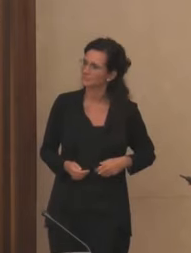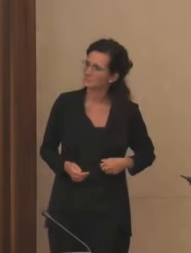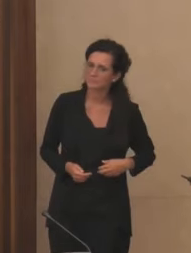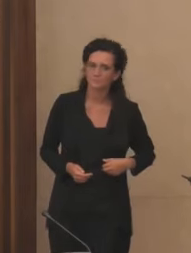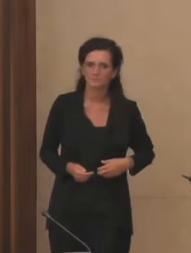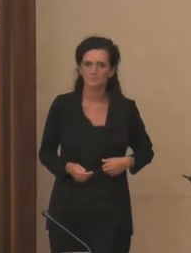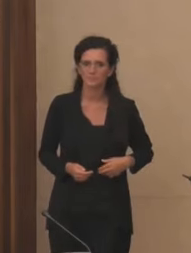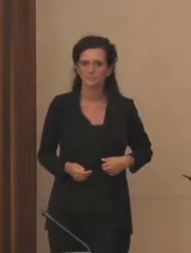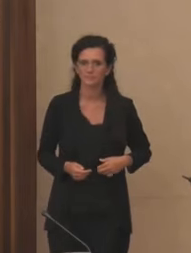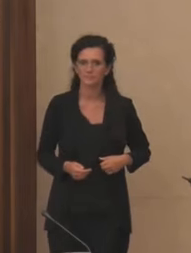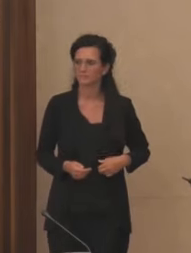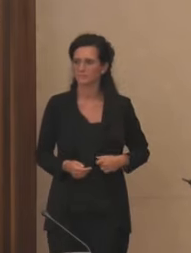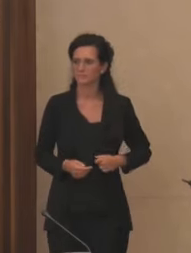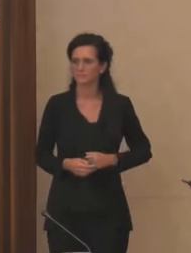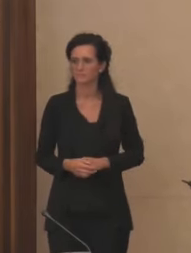avanti.